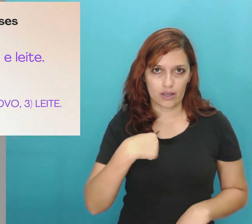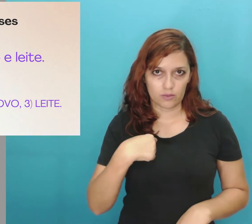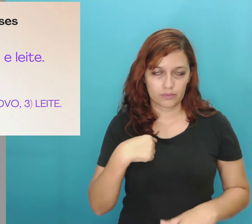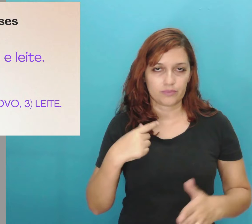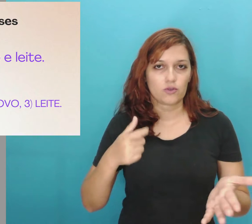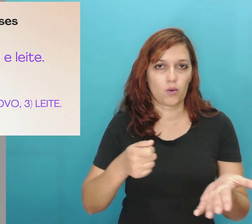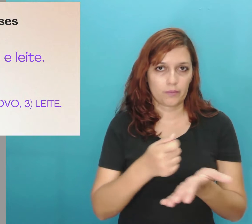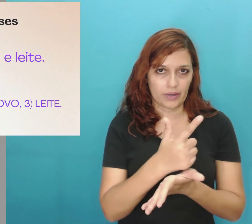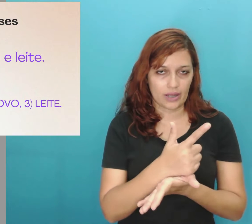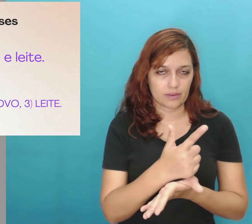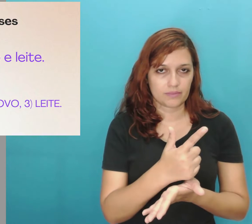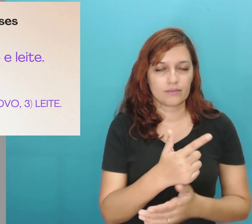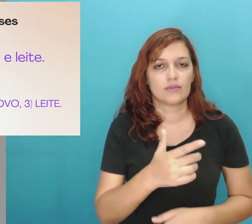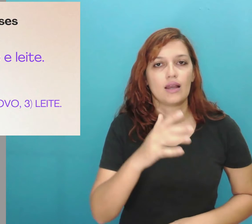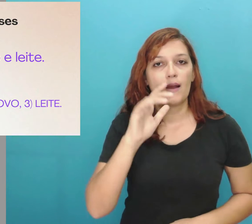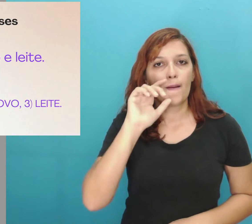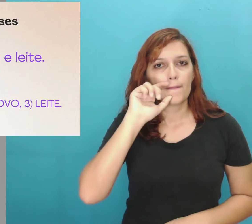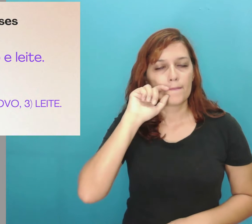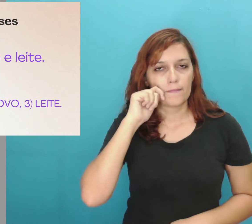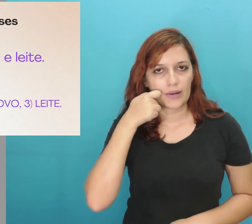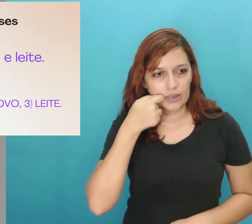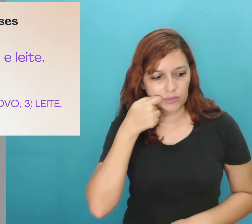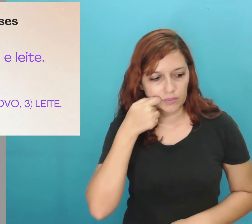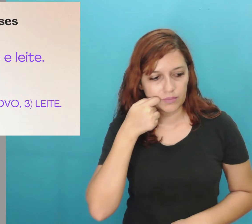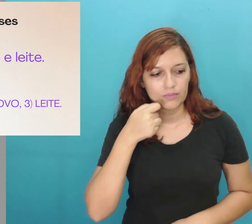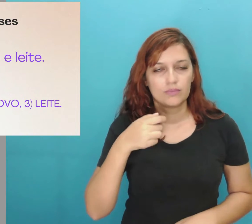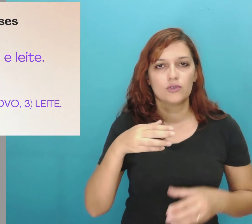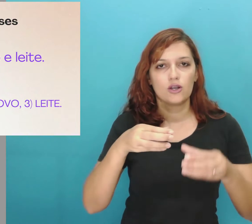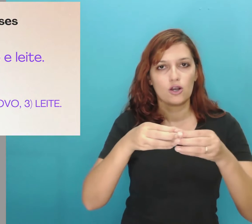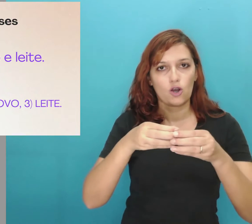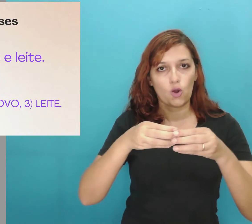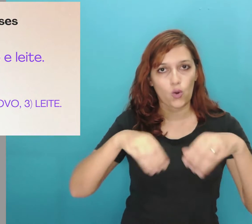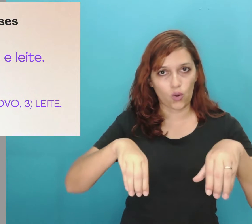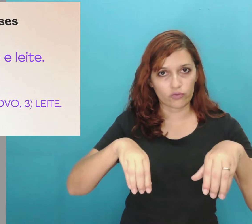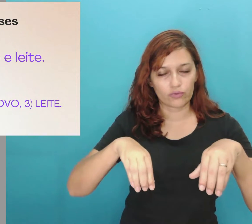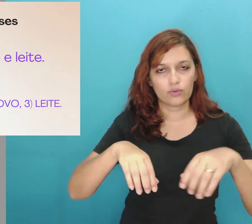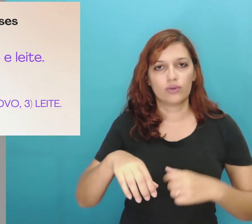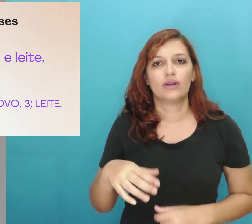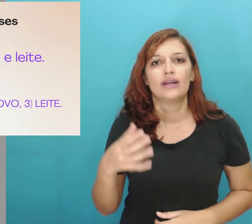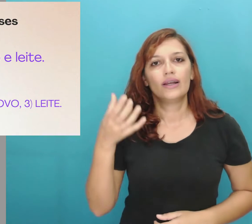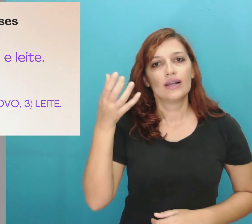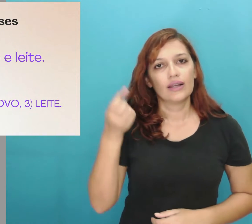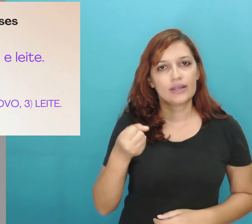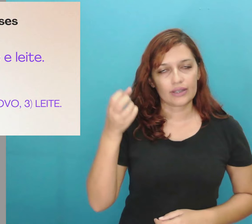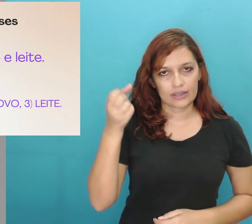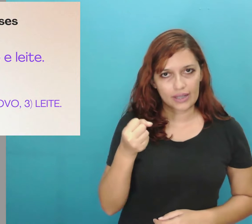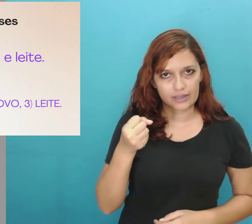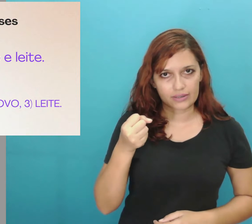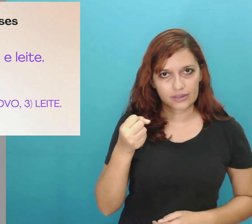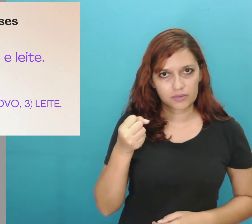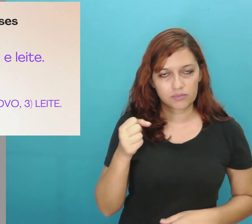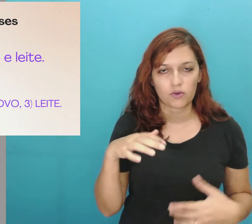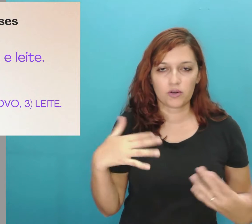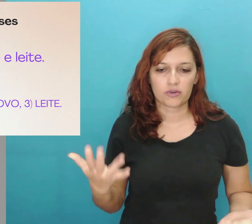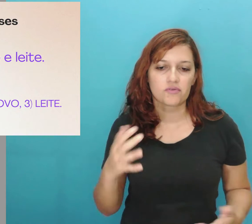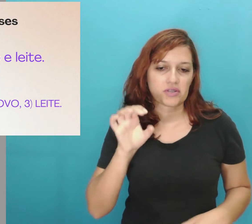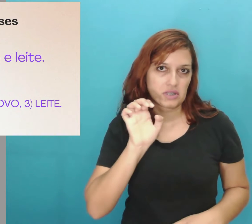eu comprei pão, ovo e leite. Ou eu posso fazer